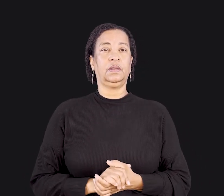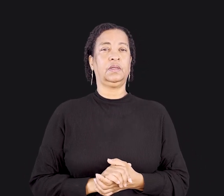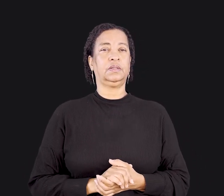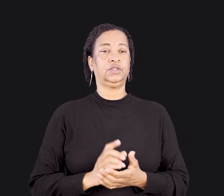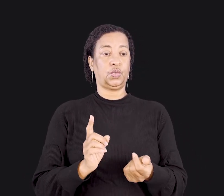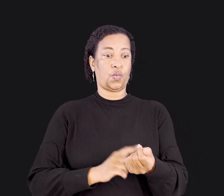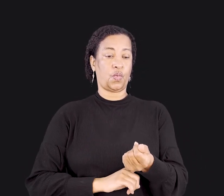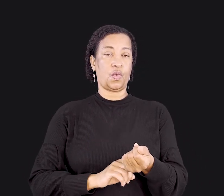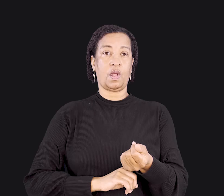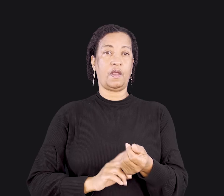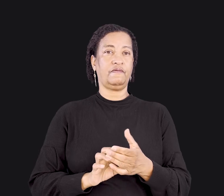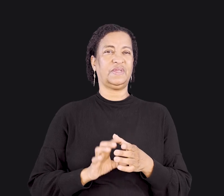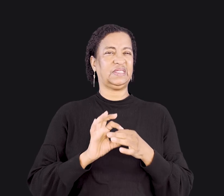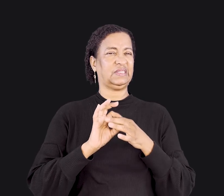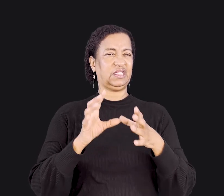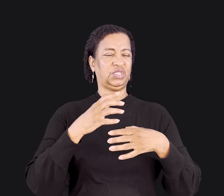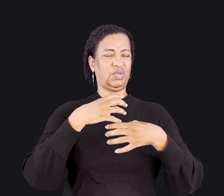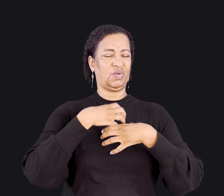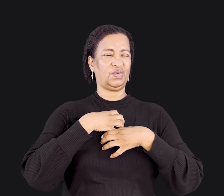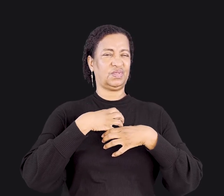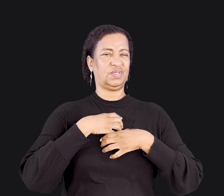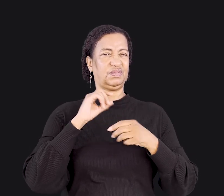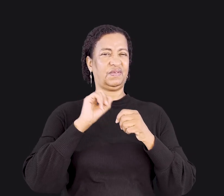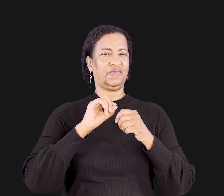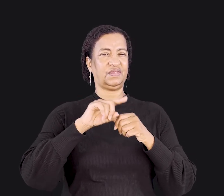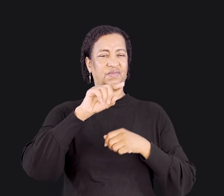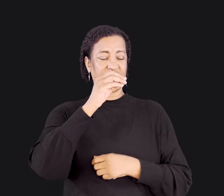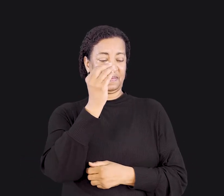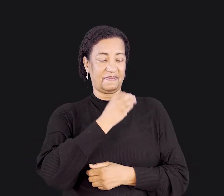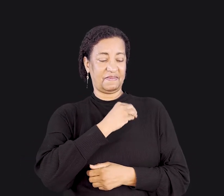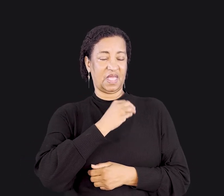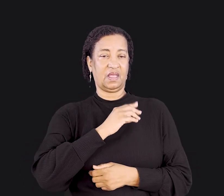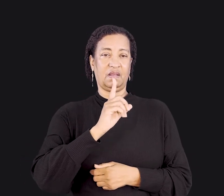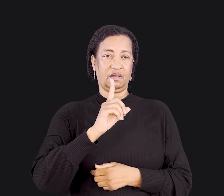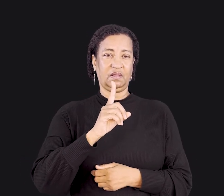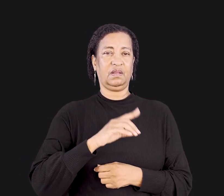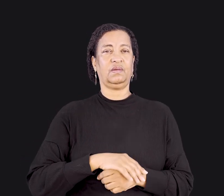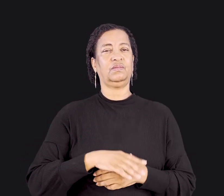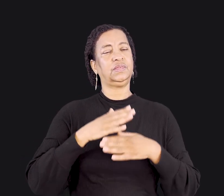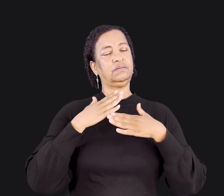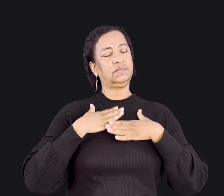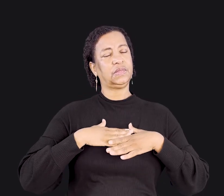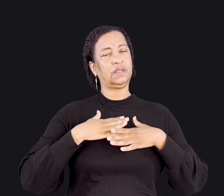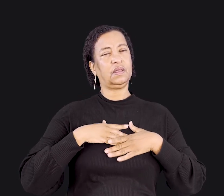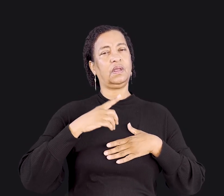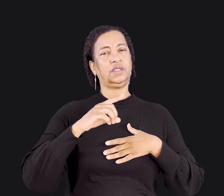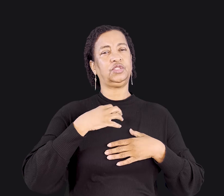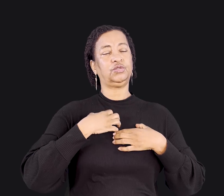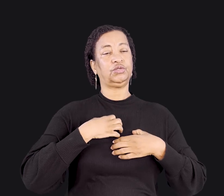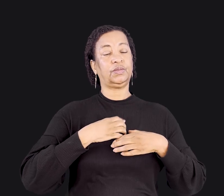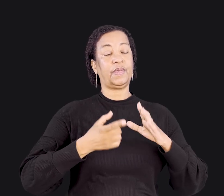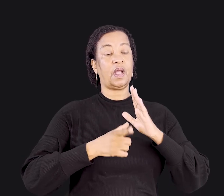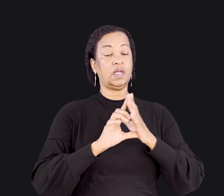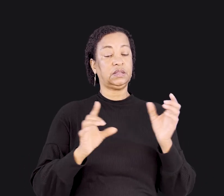com raiva, não deixe que este sentimento o leve a pecar e apazigue a sua ira antes que o sol se